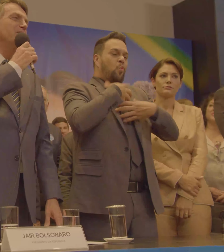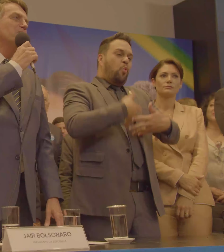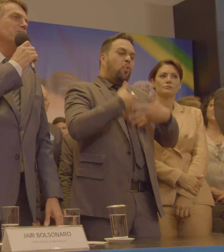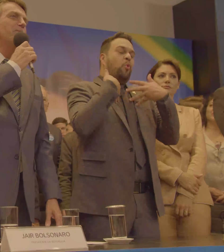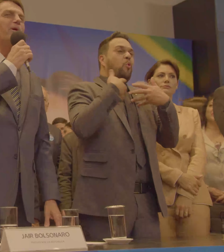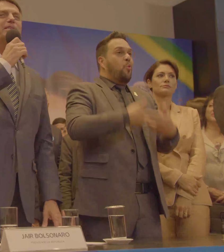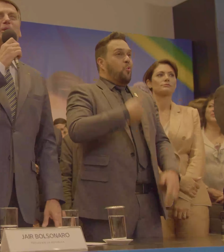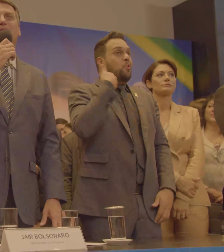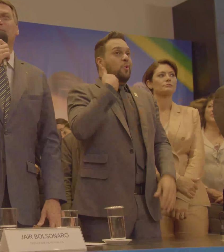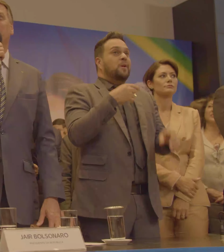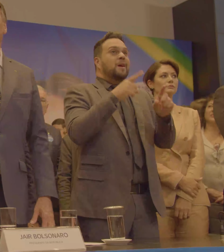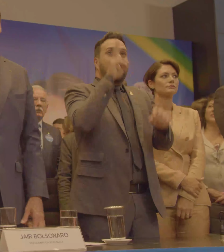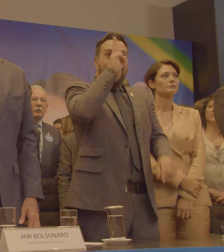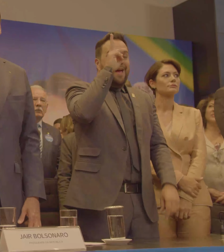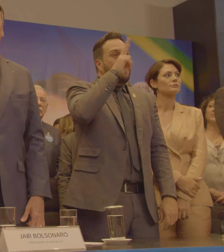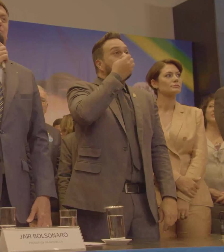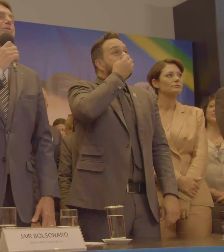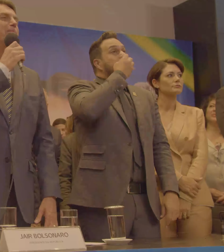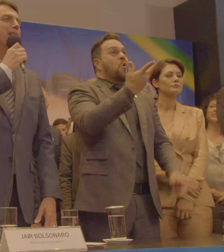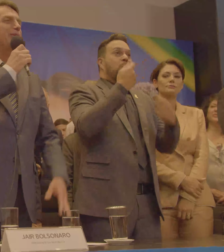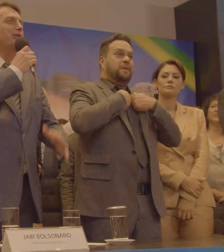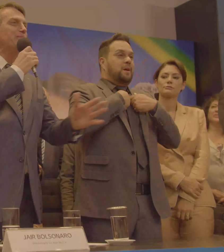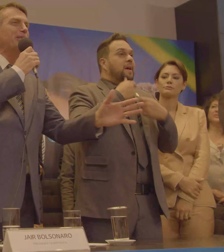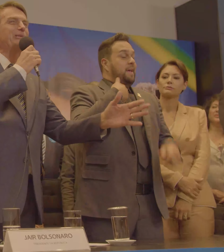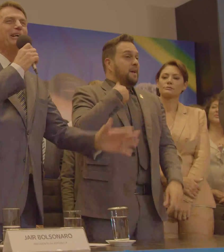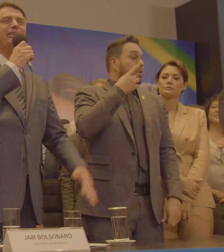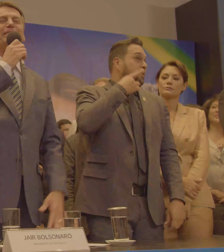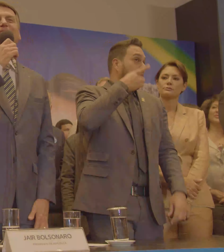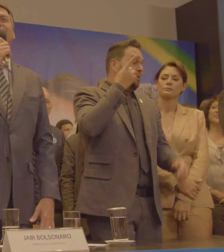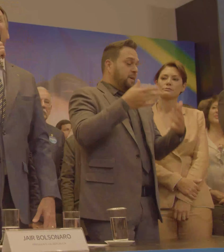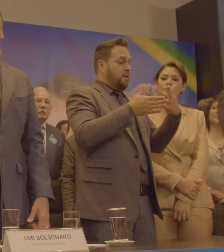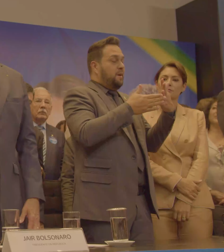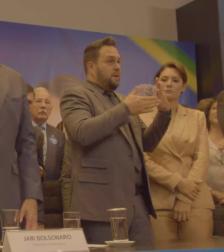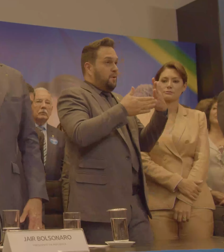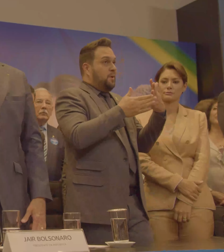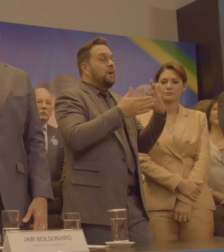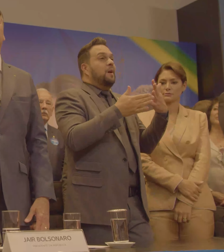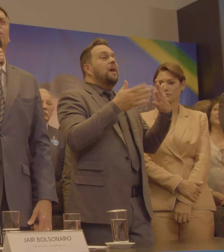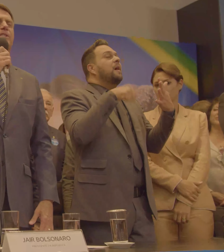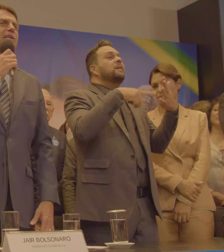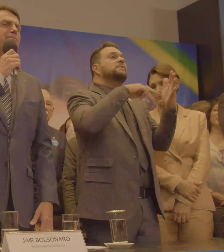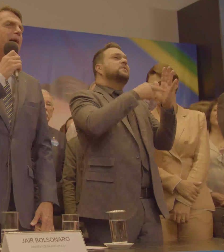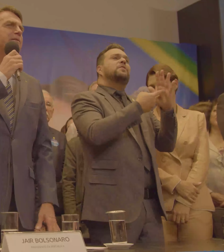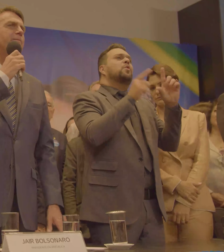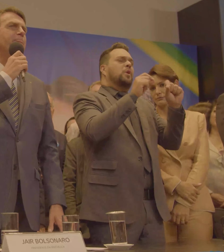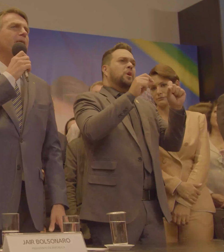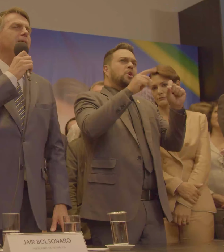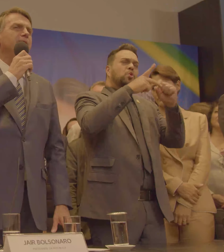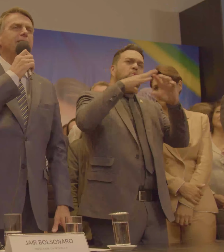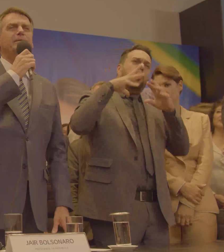trazer boas recordações. Fui deputado aqui do Baixo Clero e tem um sinal que todos têm